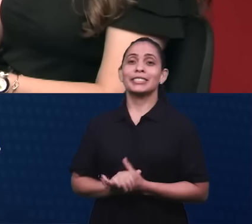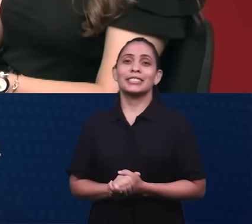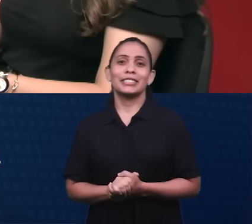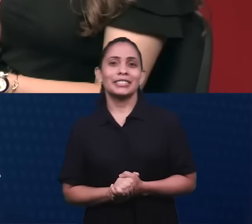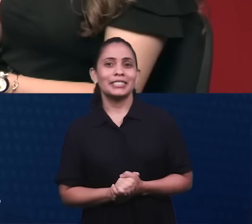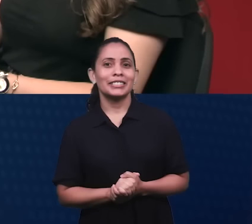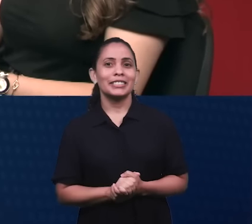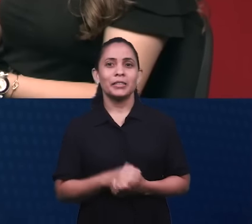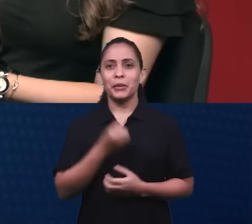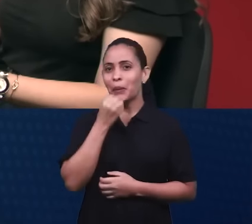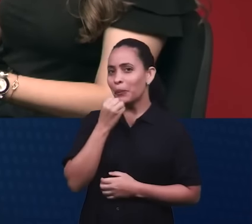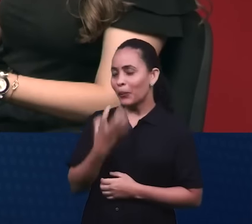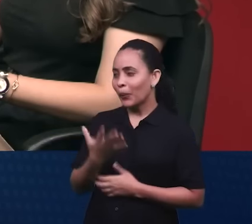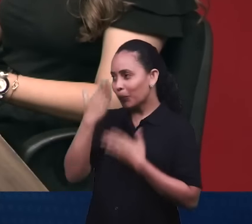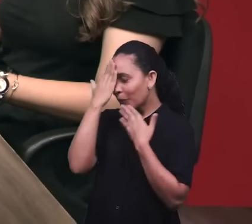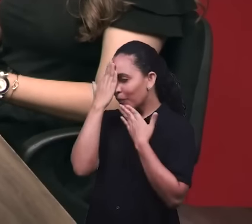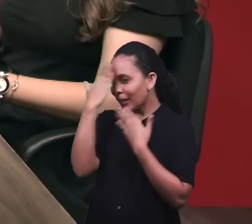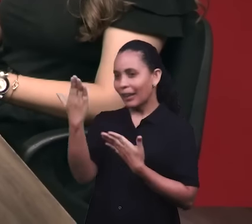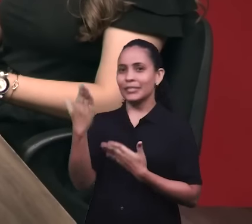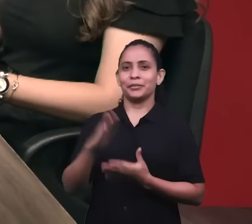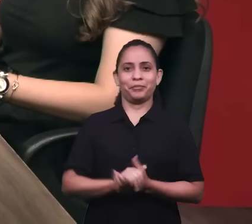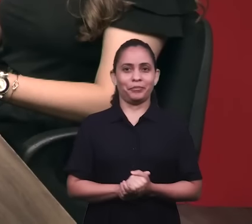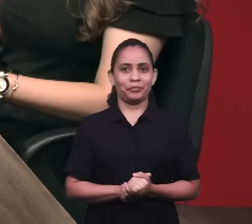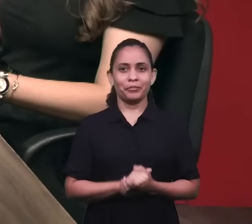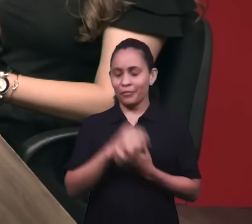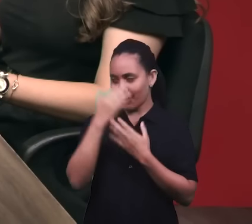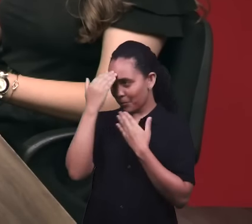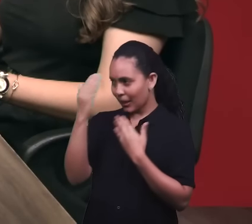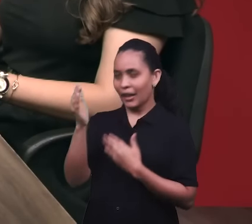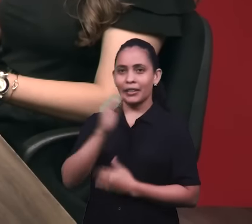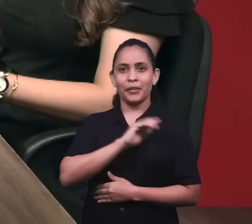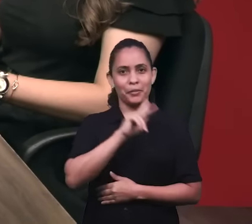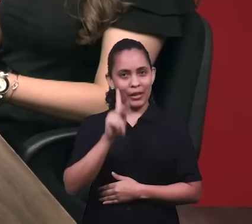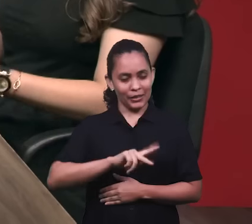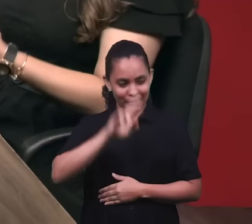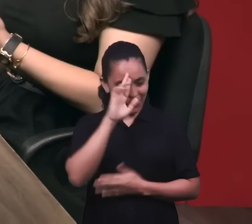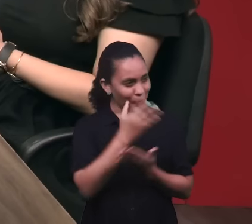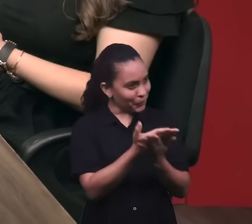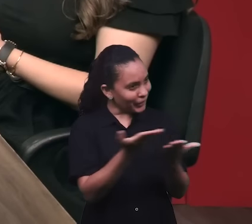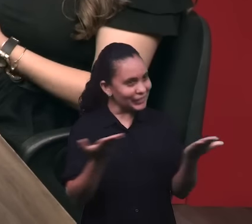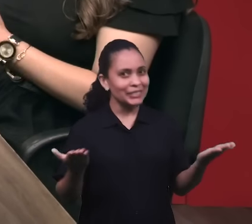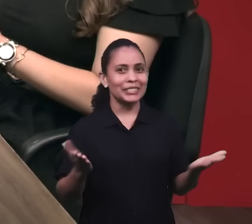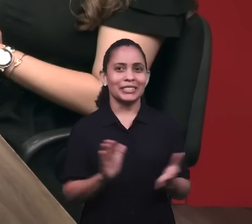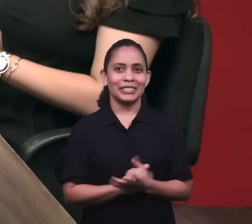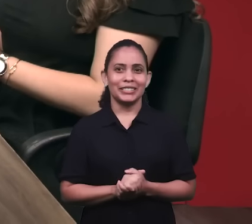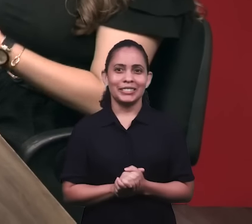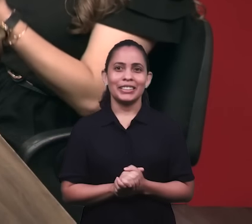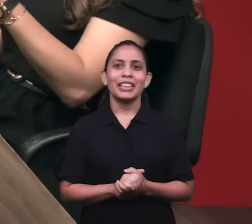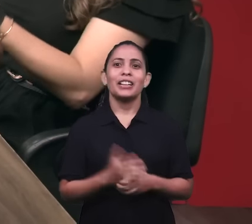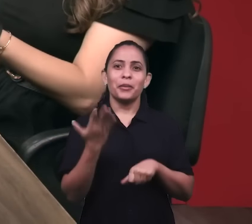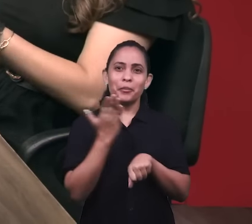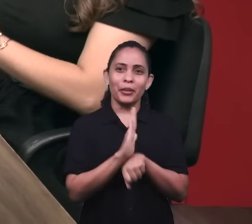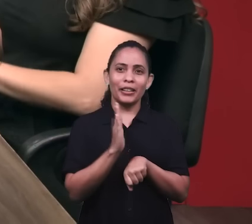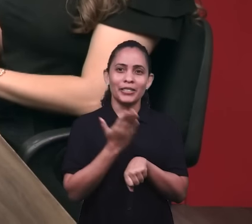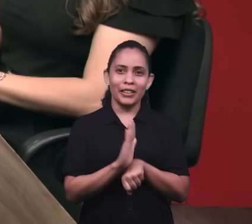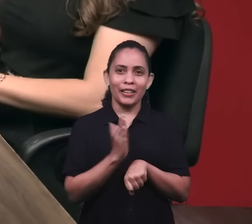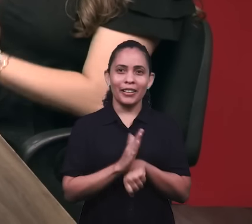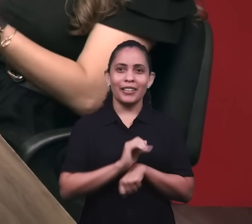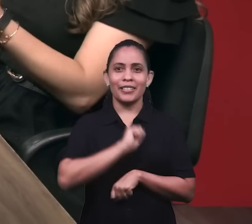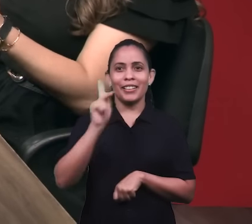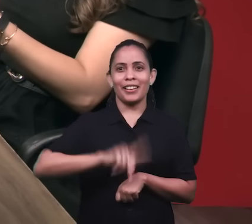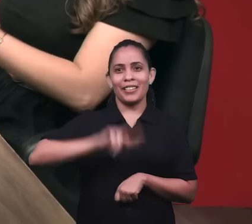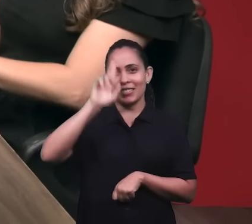É bom. Foi muito bom. Muito obrigada por ter vindo, minha querida. Obrigada, Pai do Senhor Priscila, Pai do Senhor irmãos. Ó, vamos